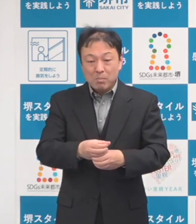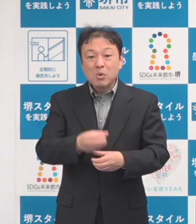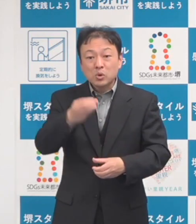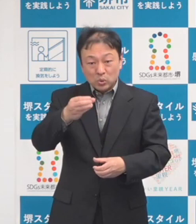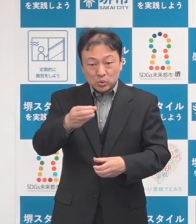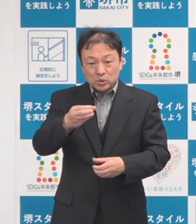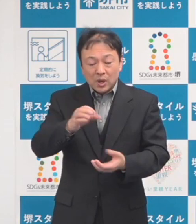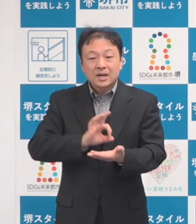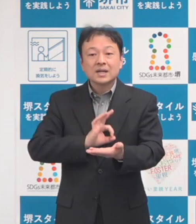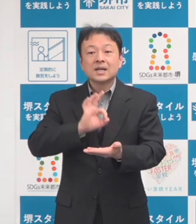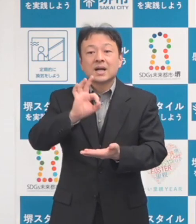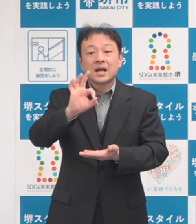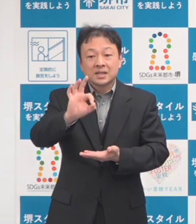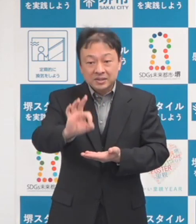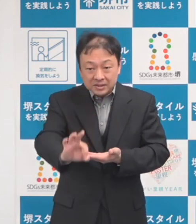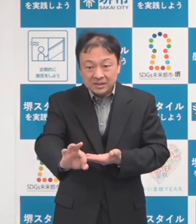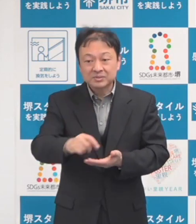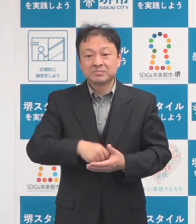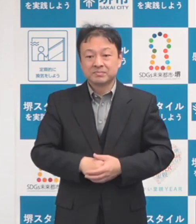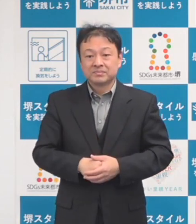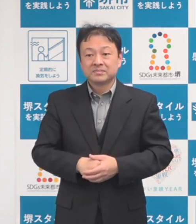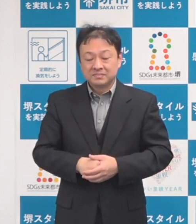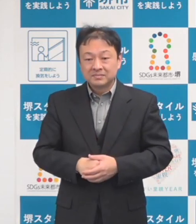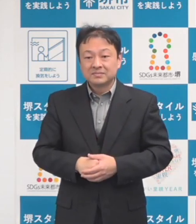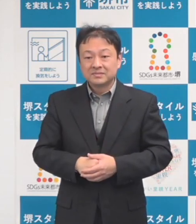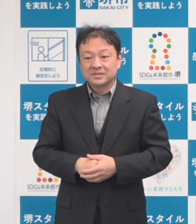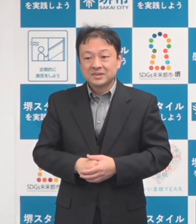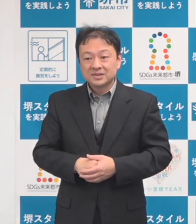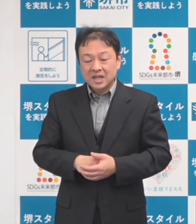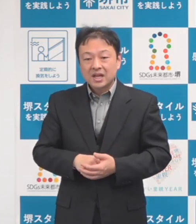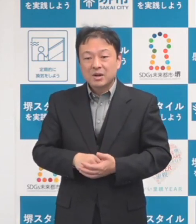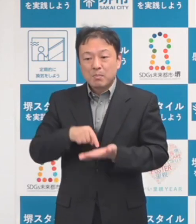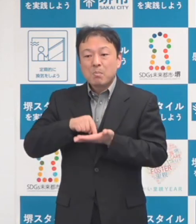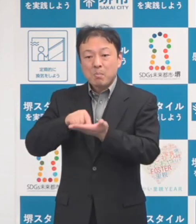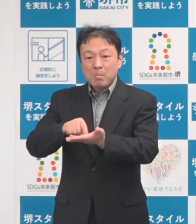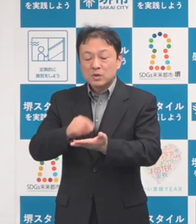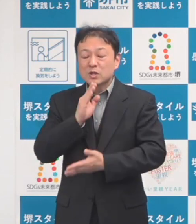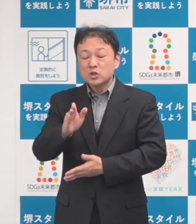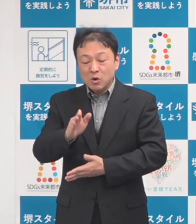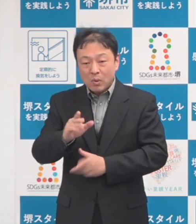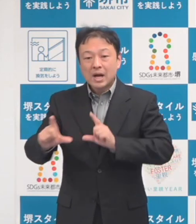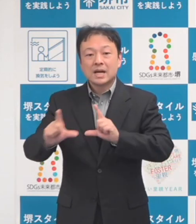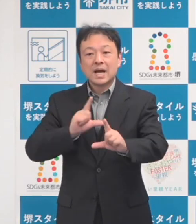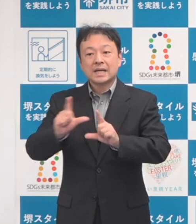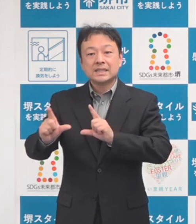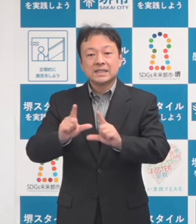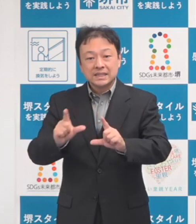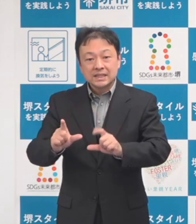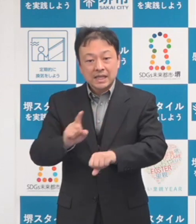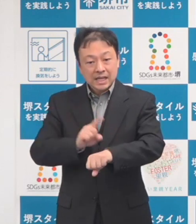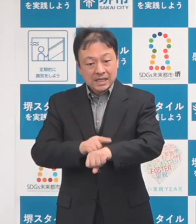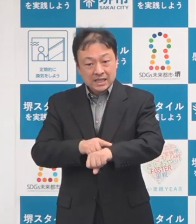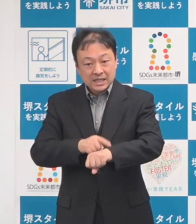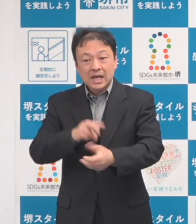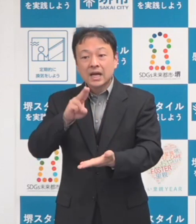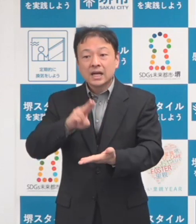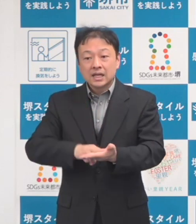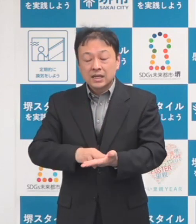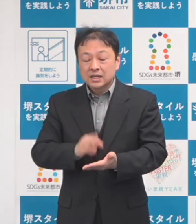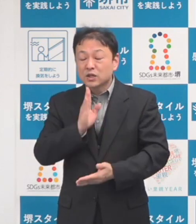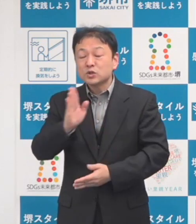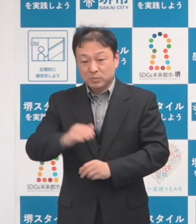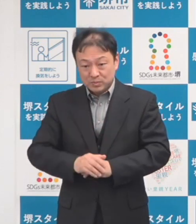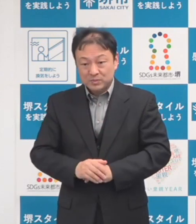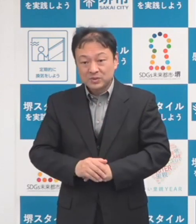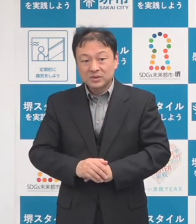トルを購入しまして、職員が LINE で受け取り時間を指定してコーヒーを注文すると、市役所本館地下